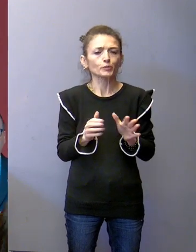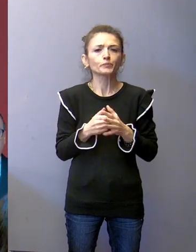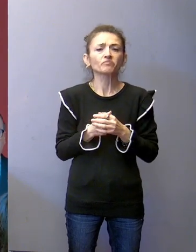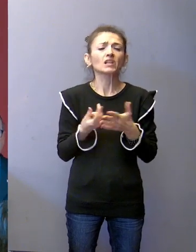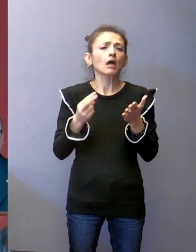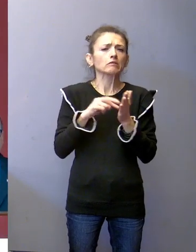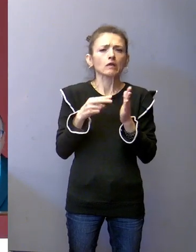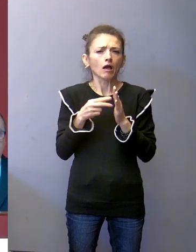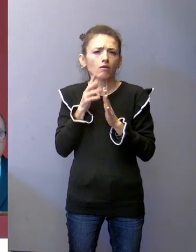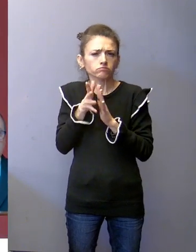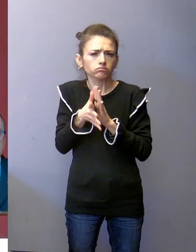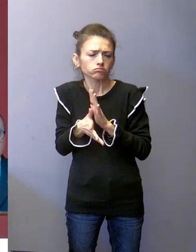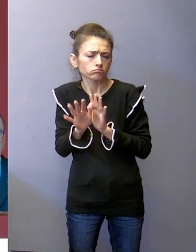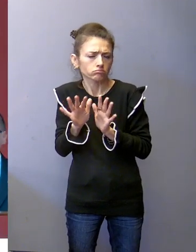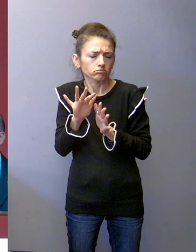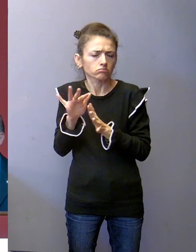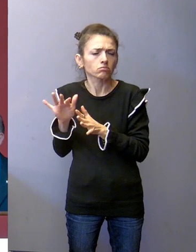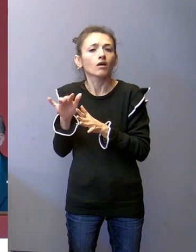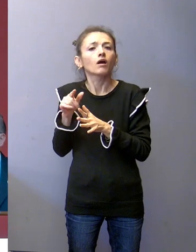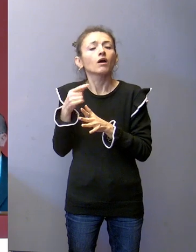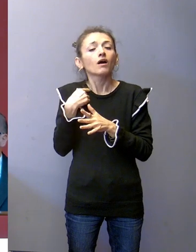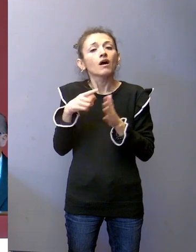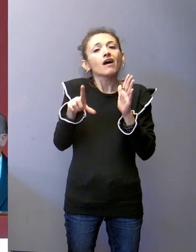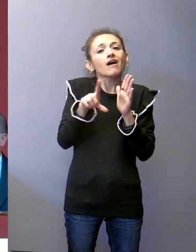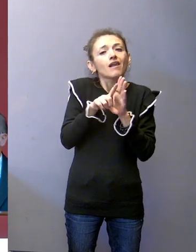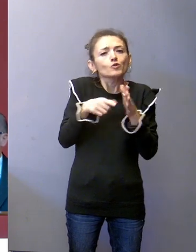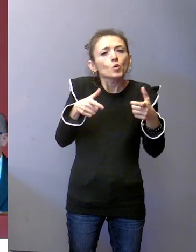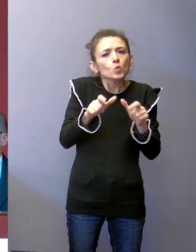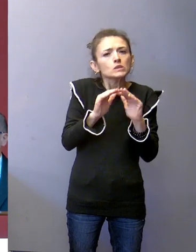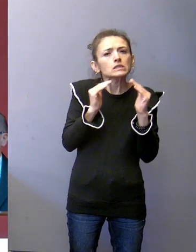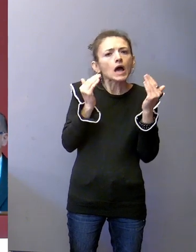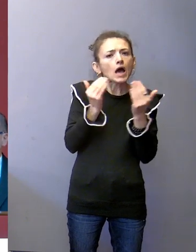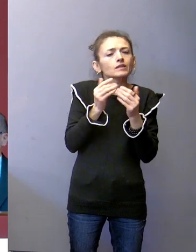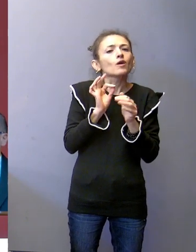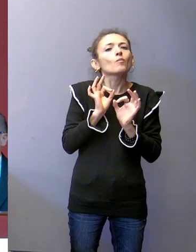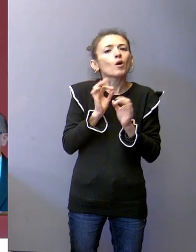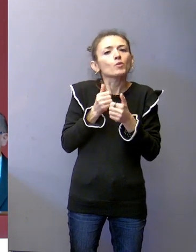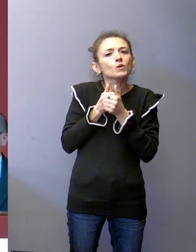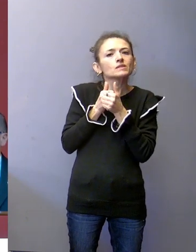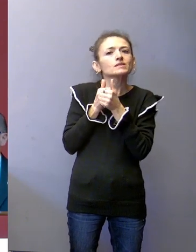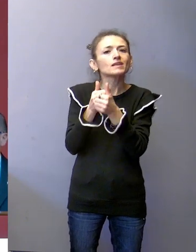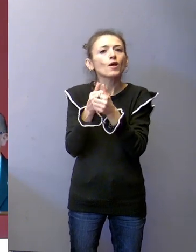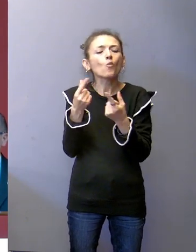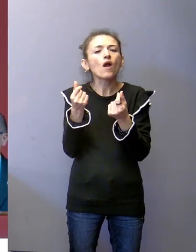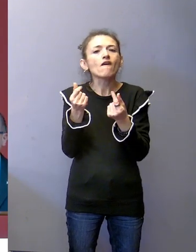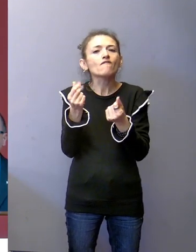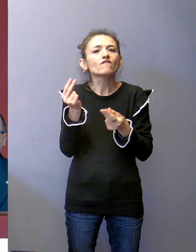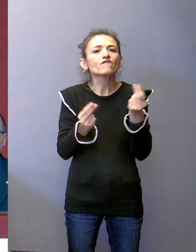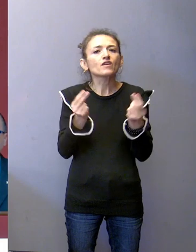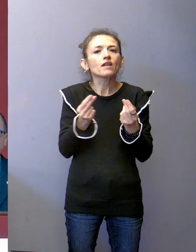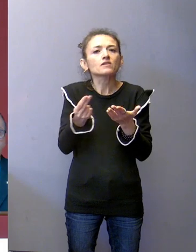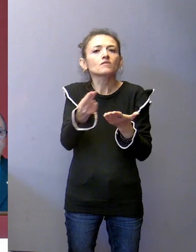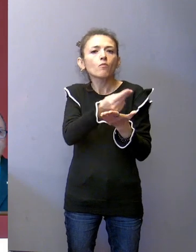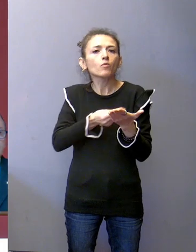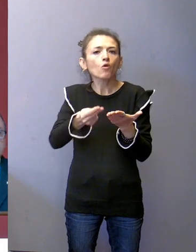la sede ma la legge sta di è uno strumento che è stato costruito sulla falsariga della finanza di progetto con